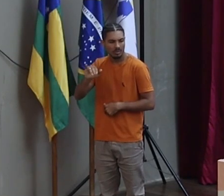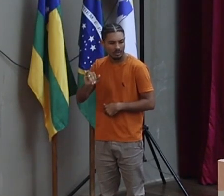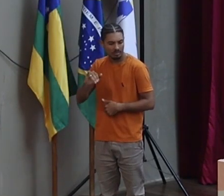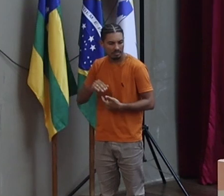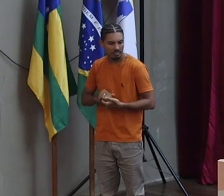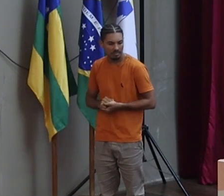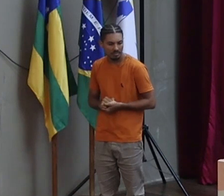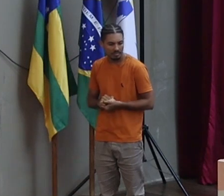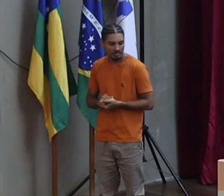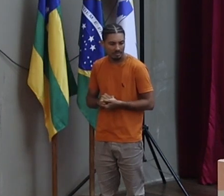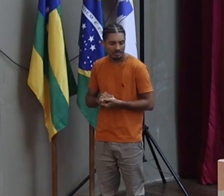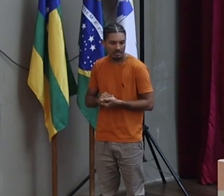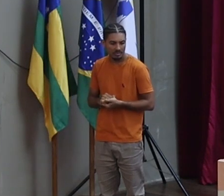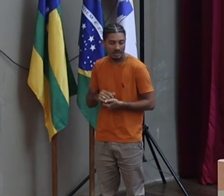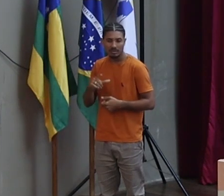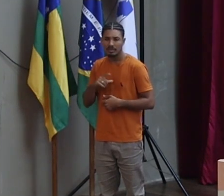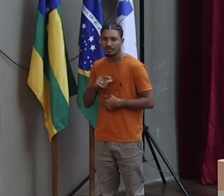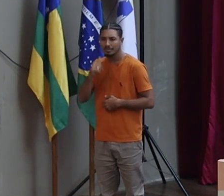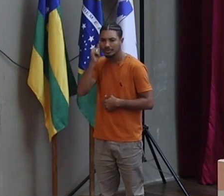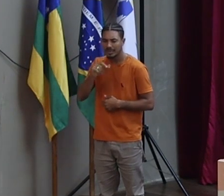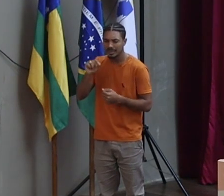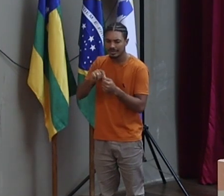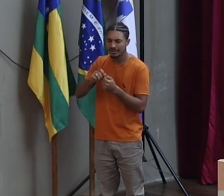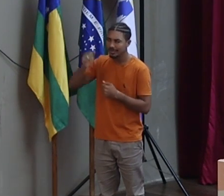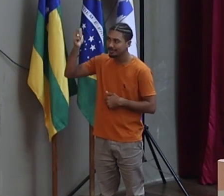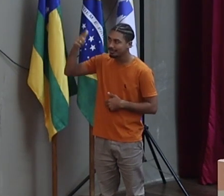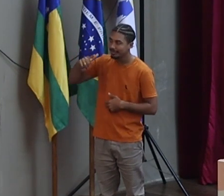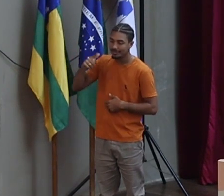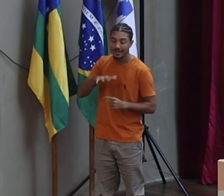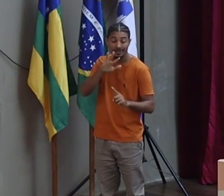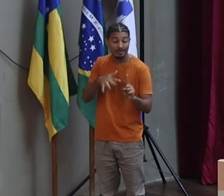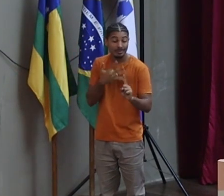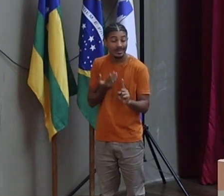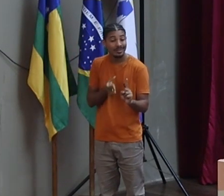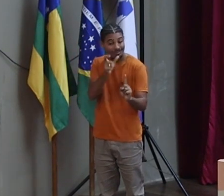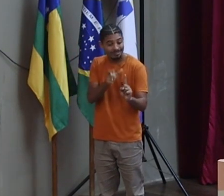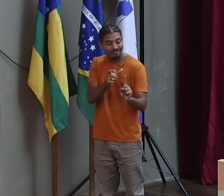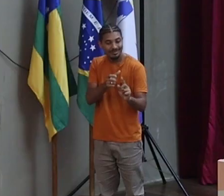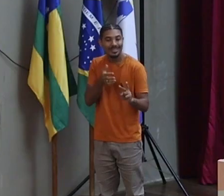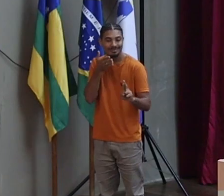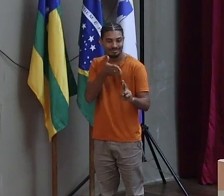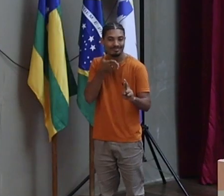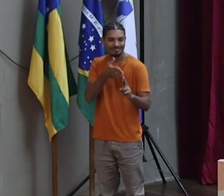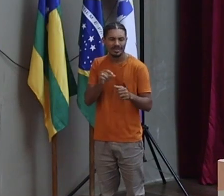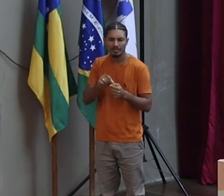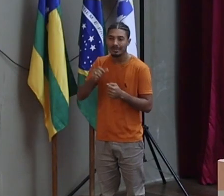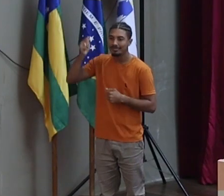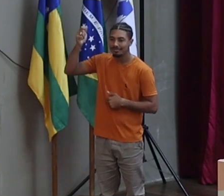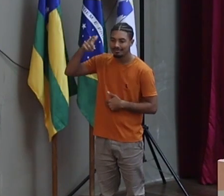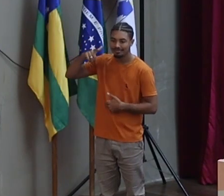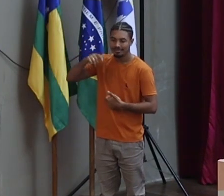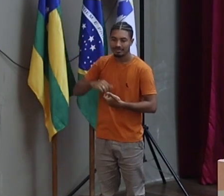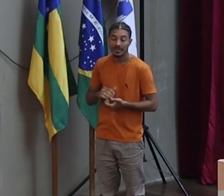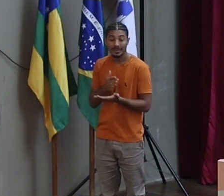o Iaemi, Mulheres que Fazem Sol. E eu quero dedicar a minha fala a essas mulheres que fazem sol. Começando